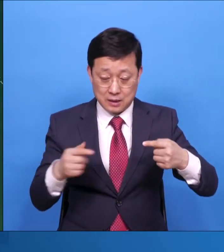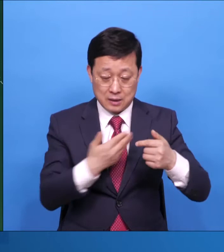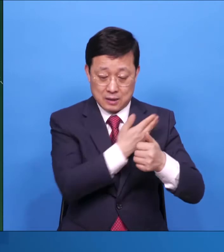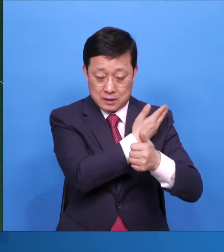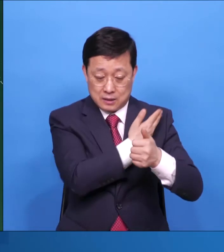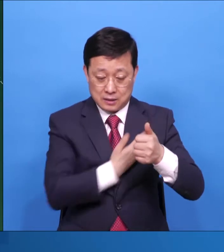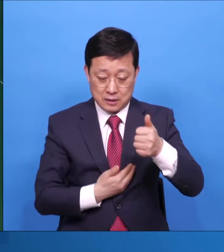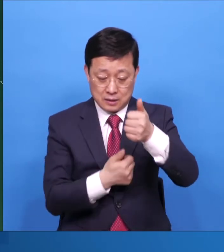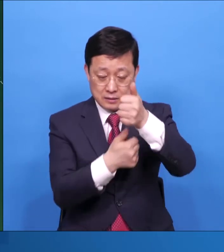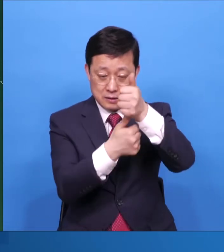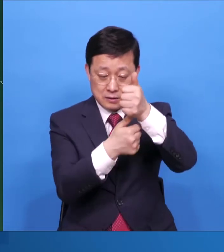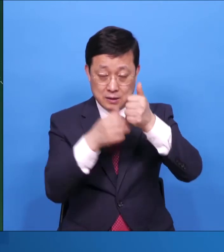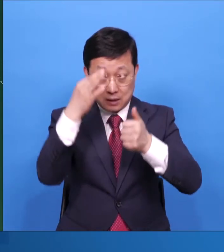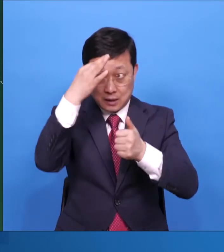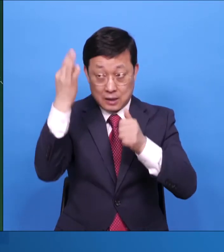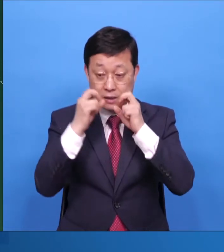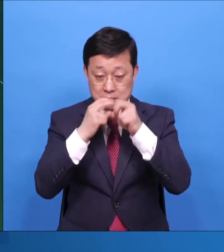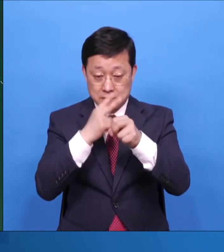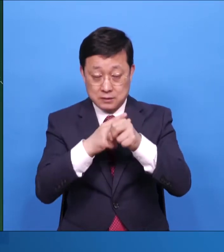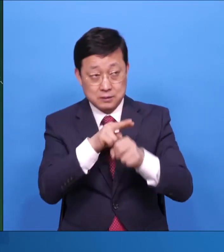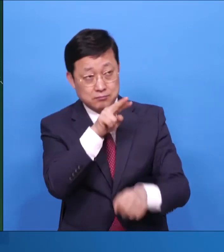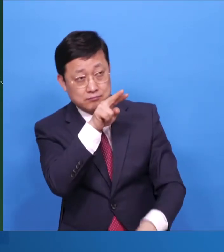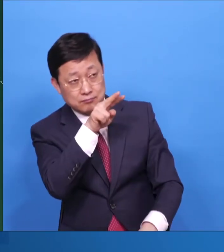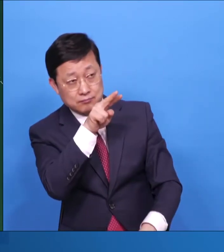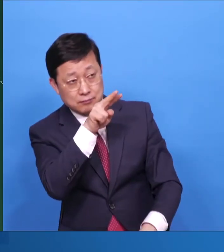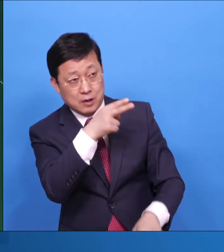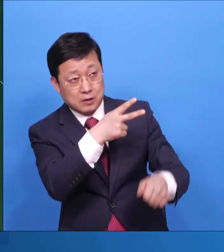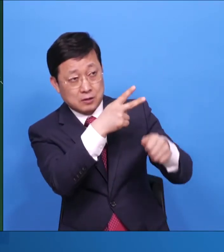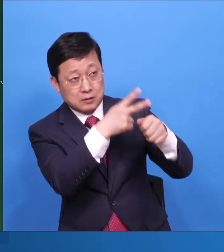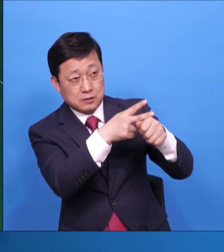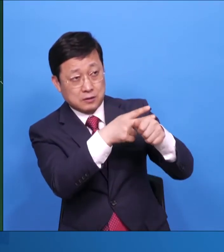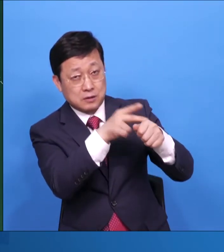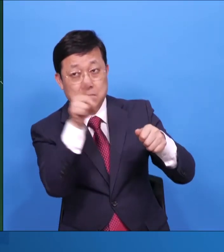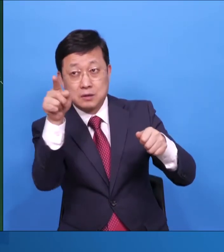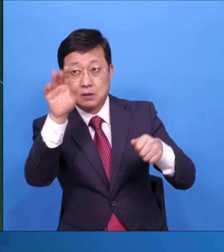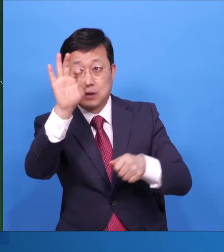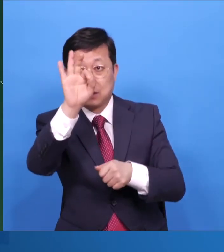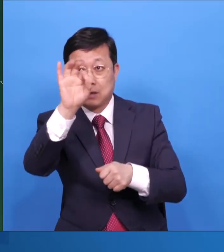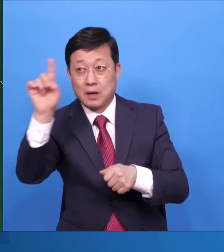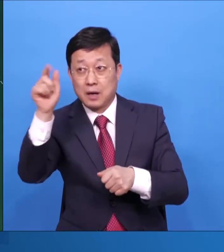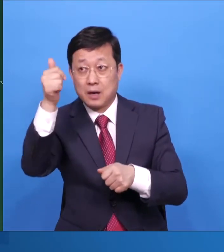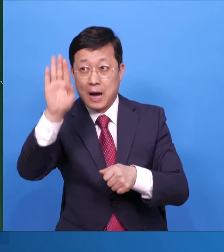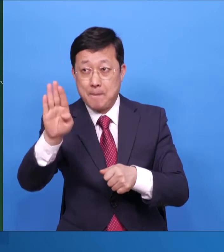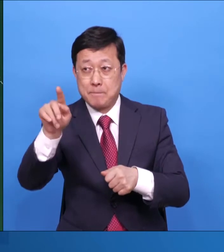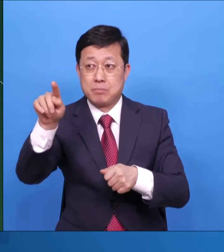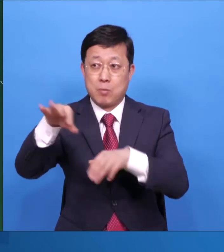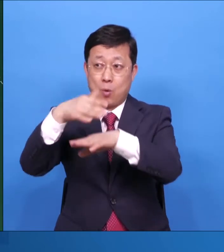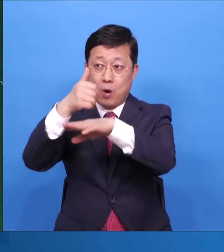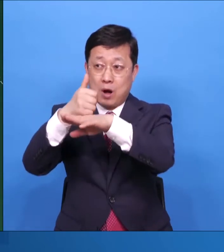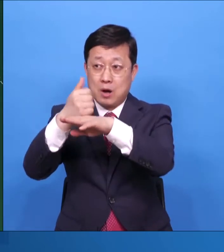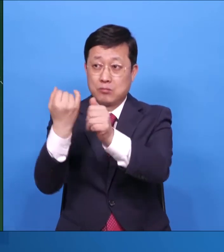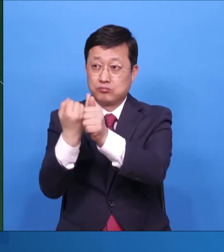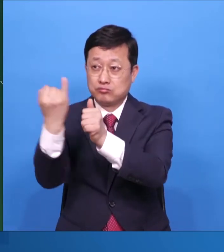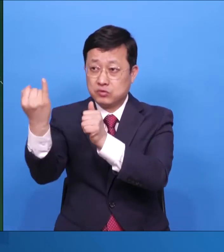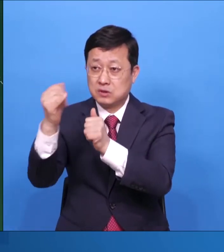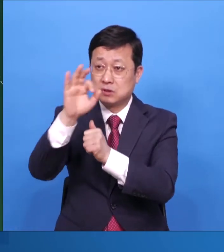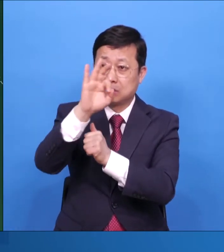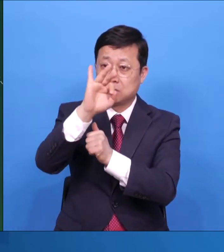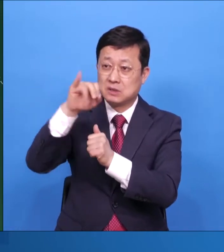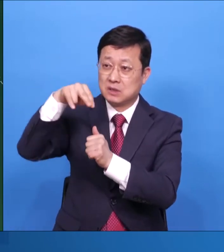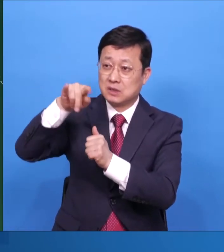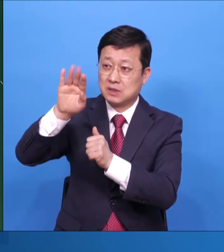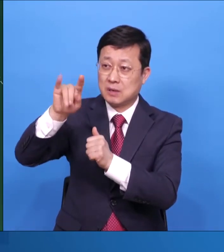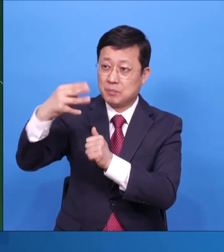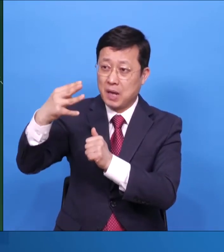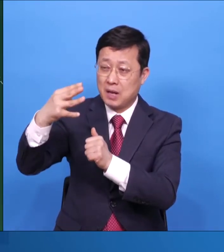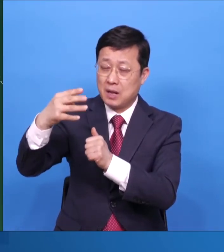Reyes 19:1-8, ¿qué es lo que le pasó a Elías? Esto lo conocíamos. 아왕은 왜 이세벨하고 결혼했는가 압니다. Sabía el por